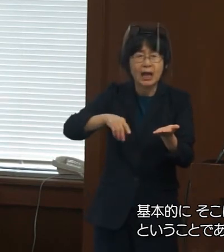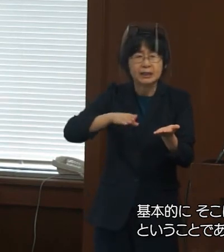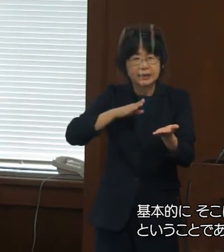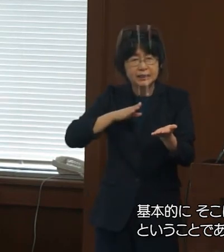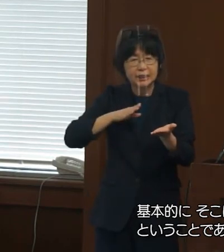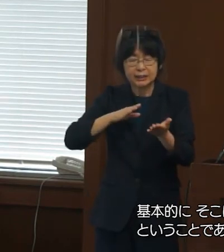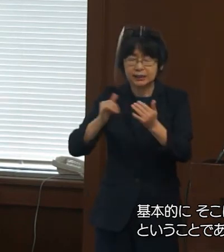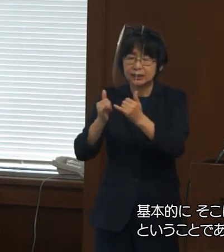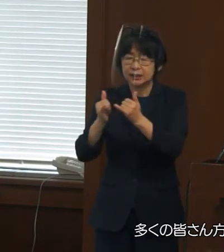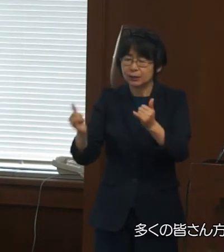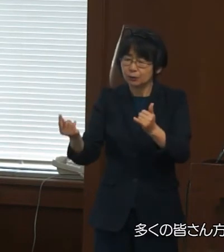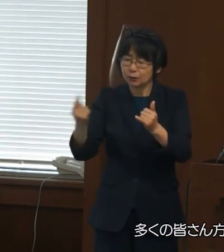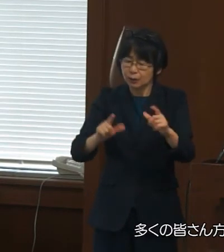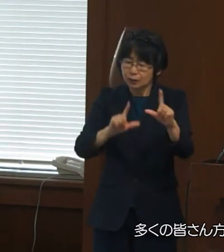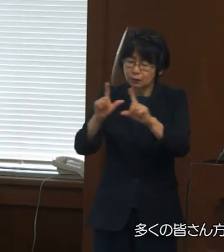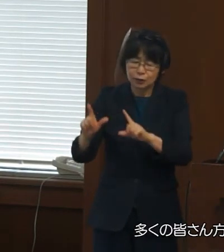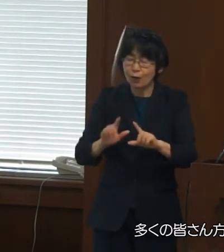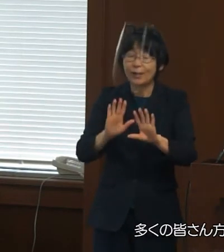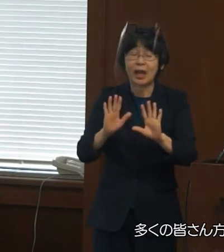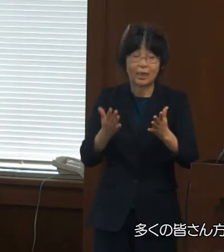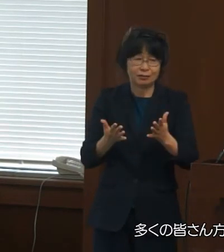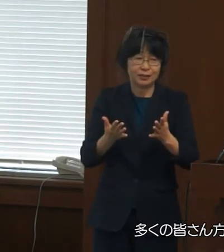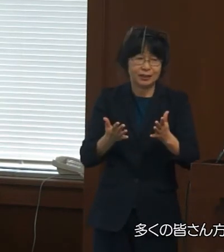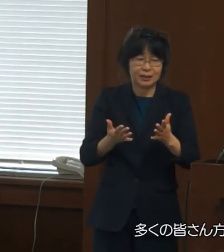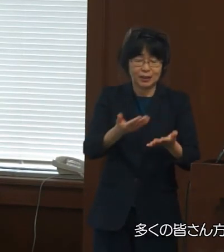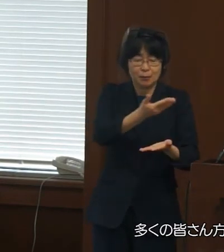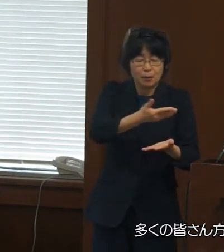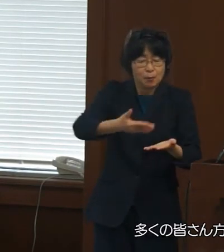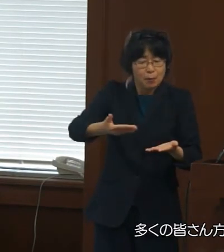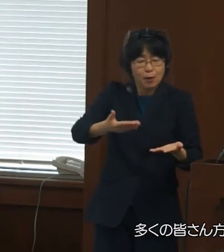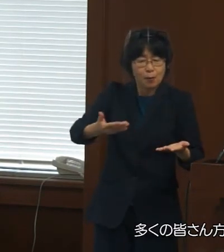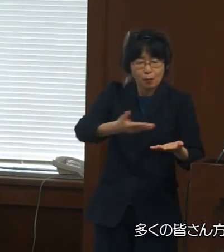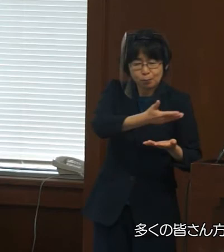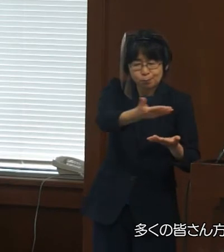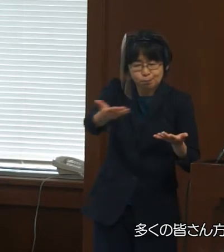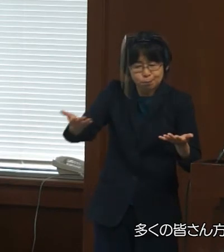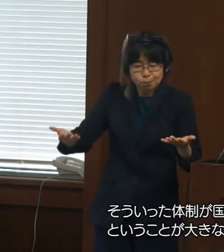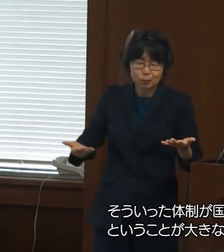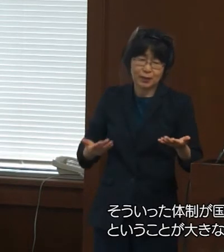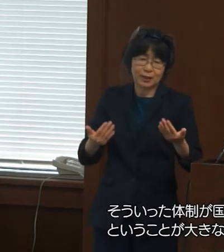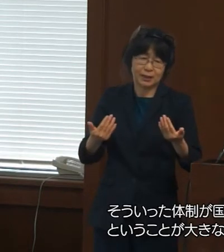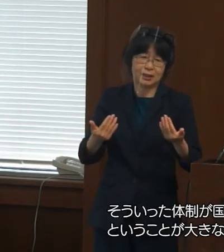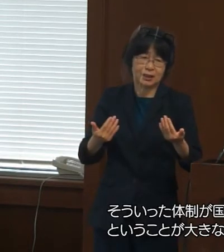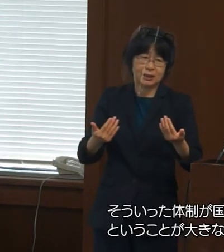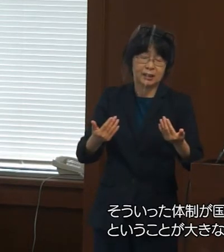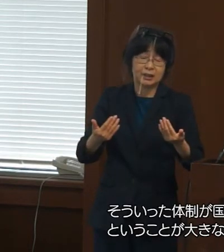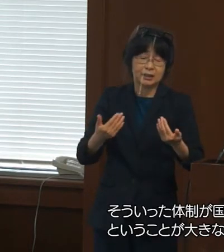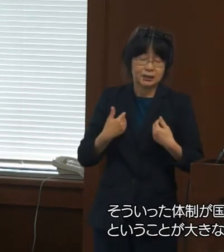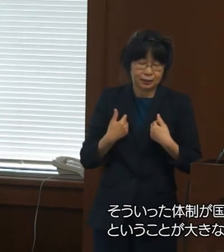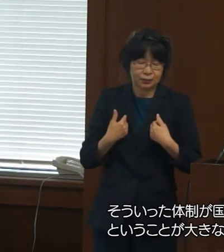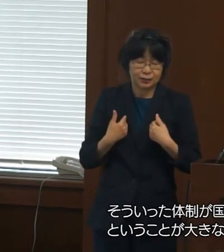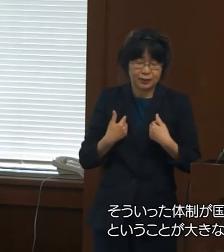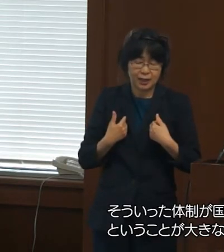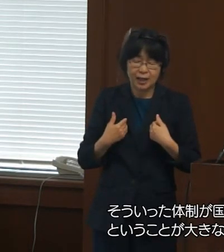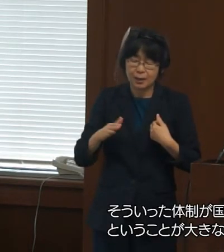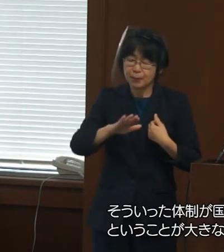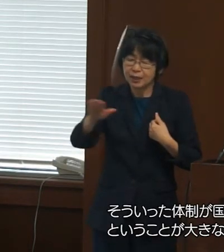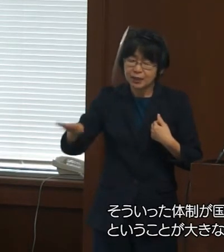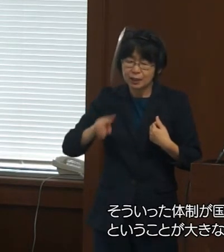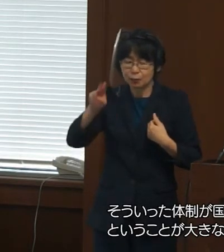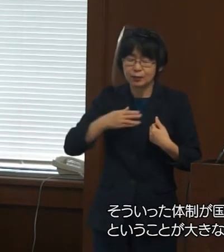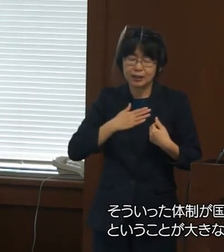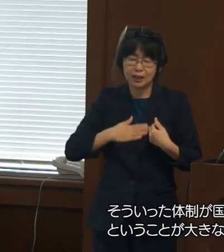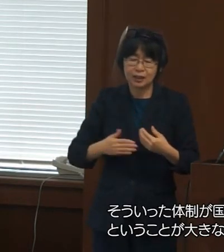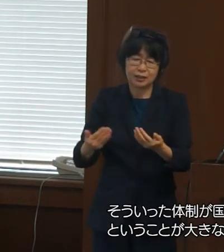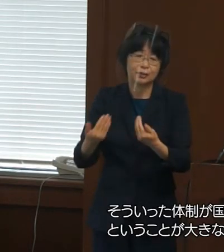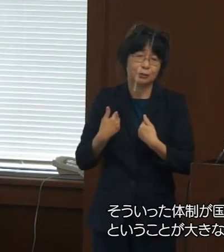から、多くの皆さん方の理解が必要です。そういった体制がこれ国とともにやっていけるの